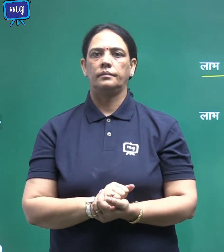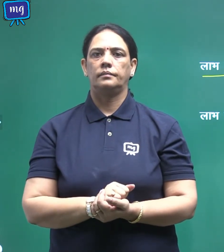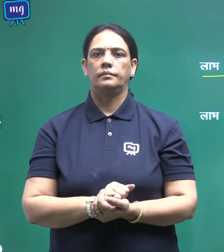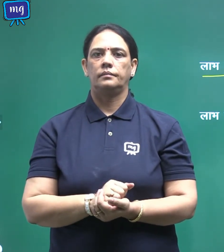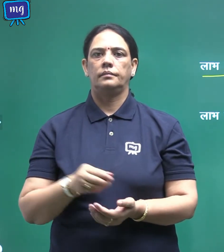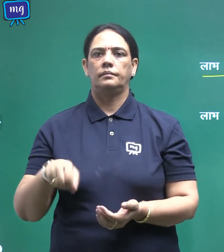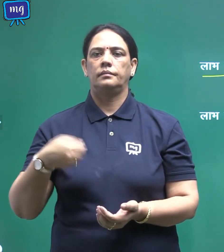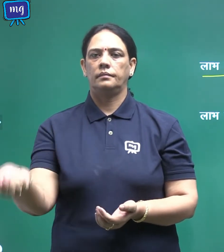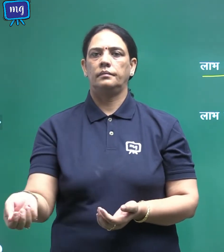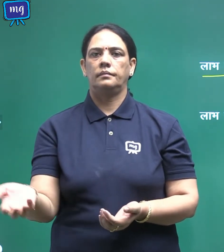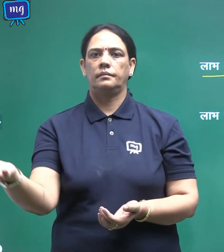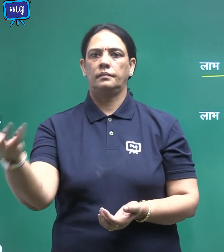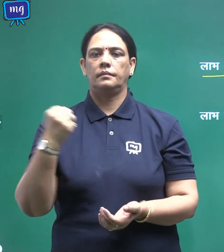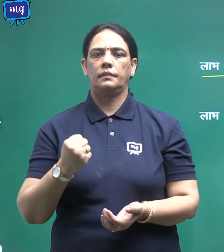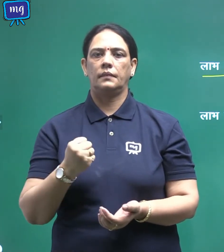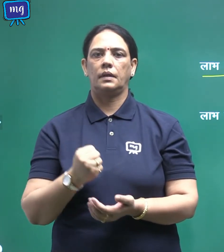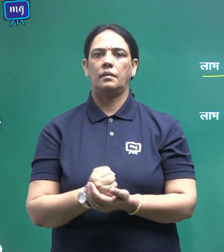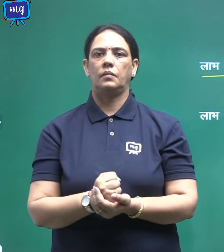क्रय मूल्य